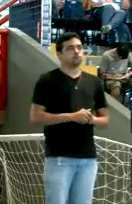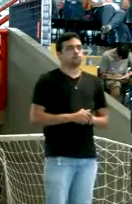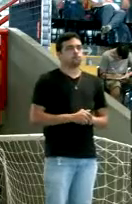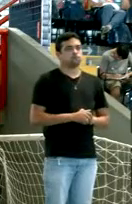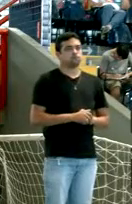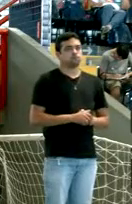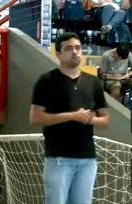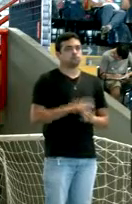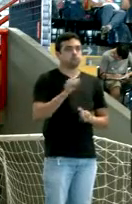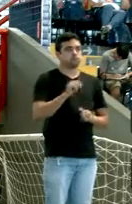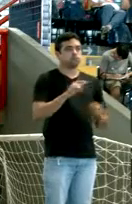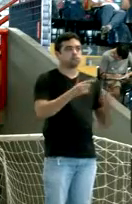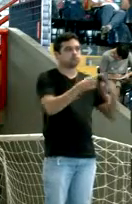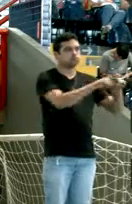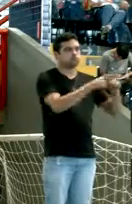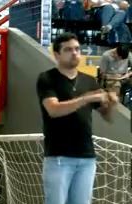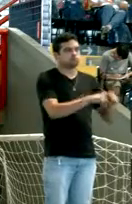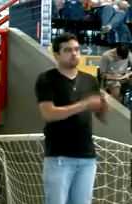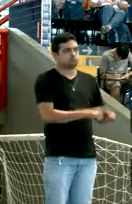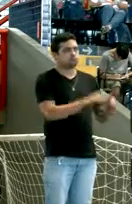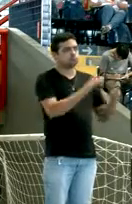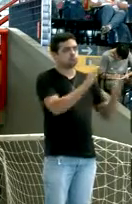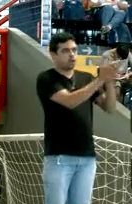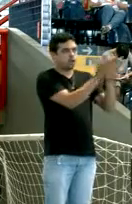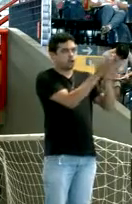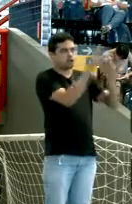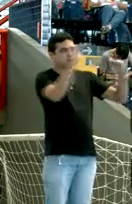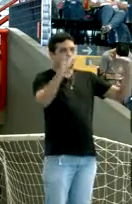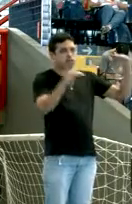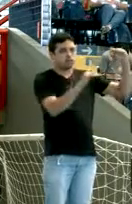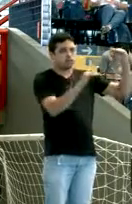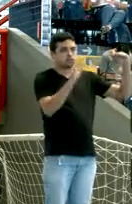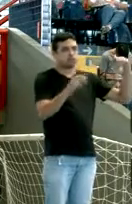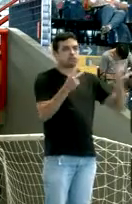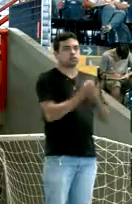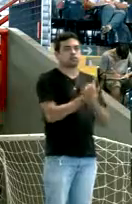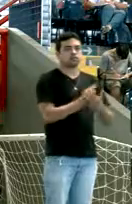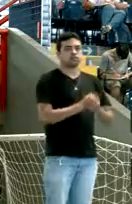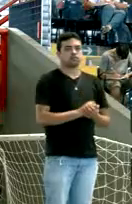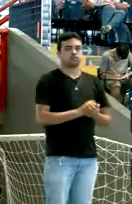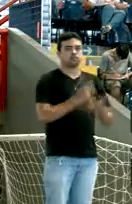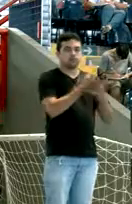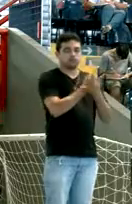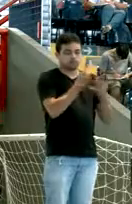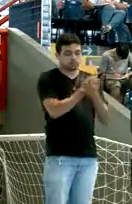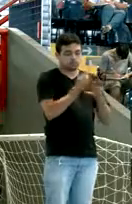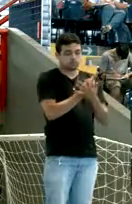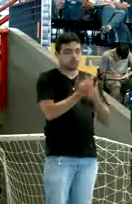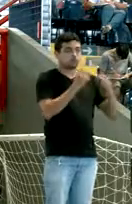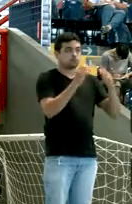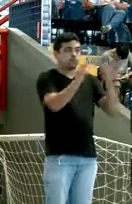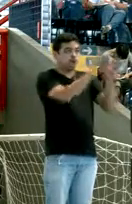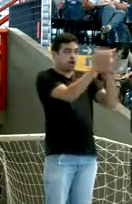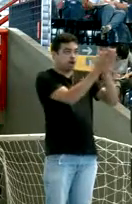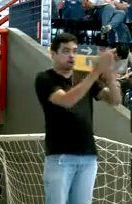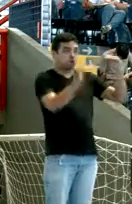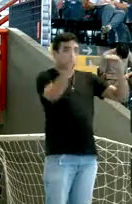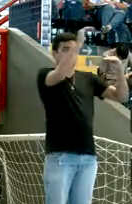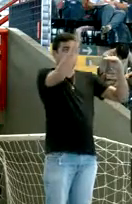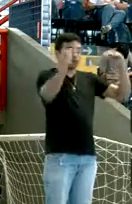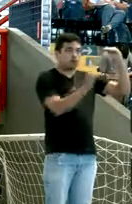o artesanato era uma arte inferior. Certo ou errado? Errado. Não existe arte superior,